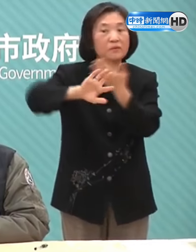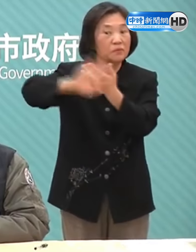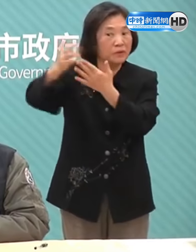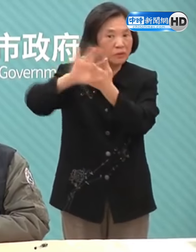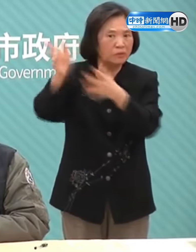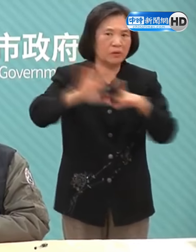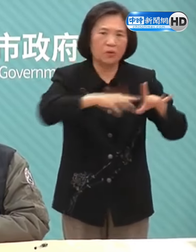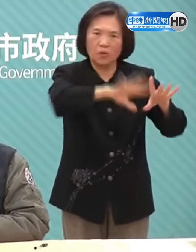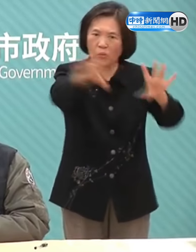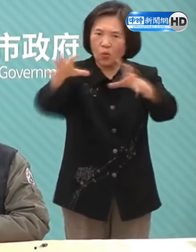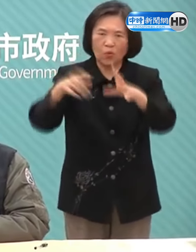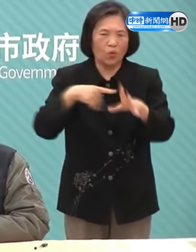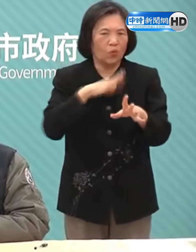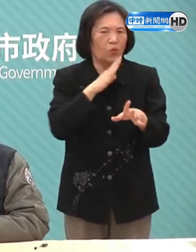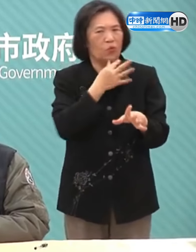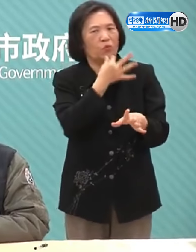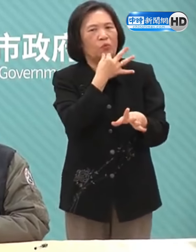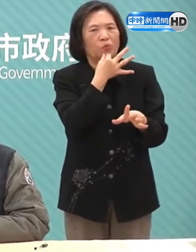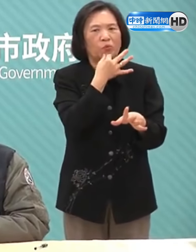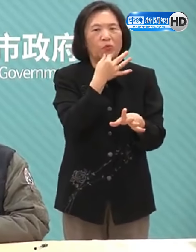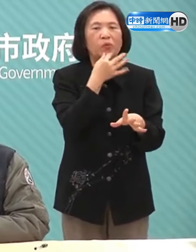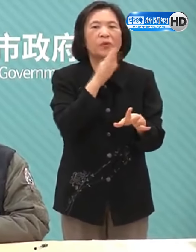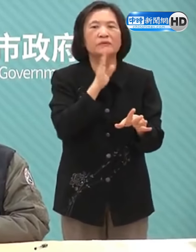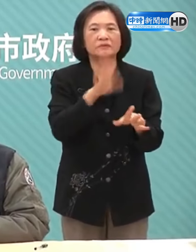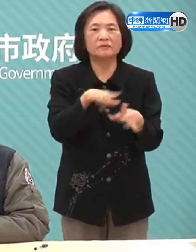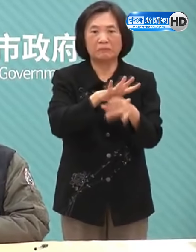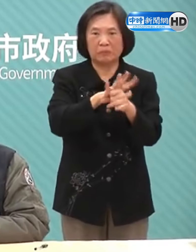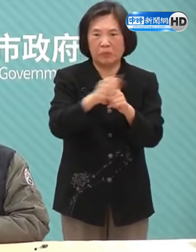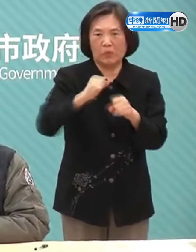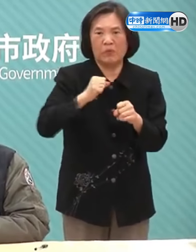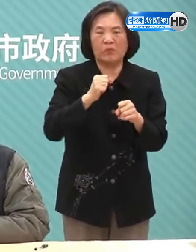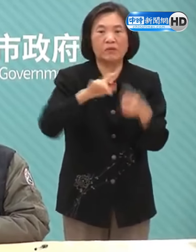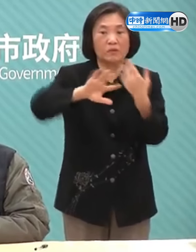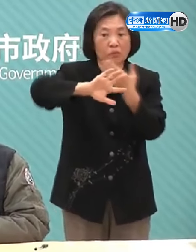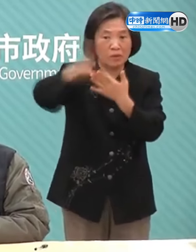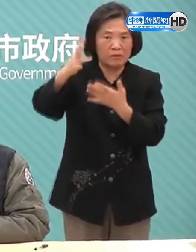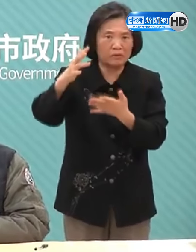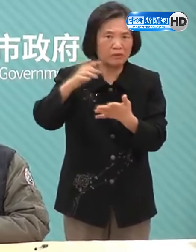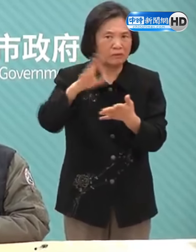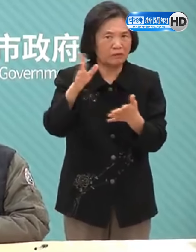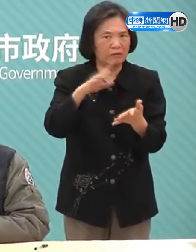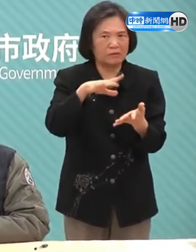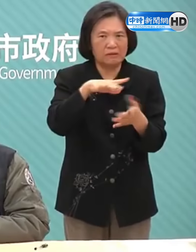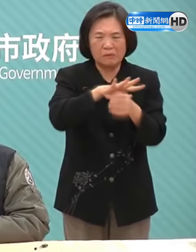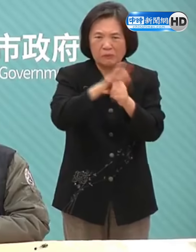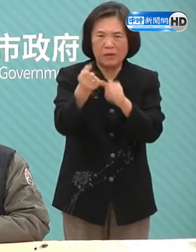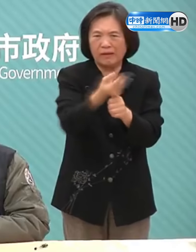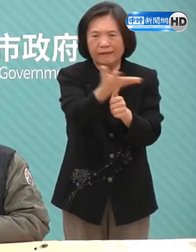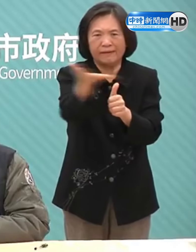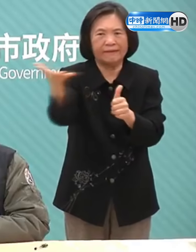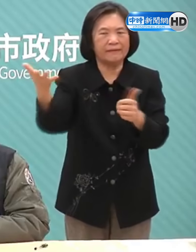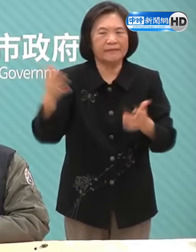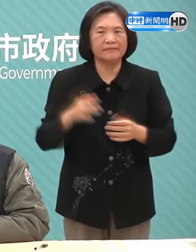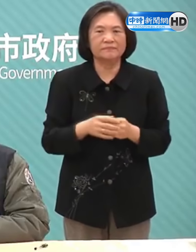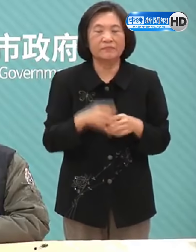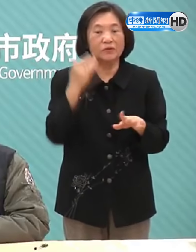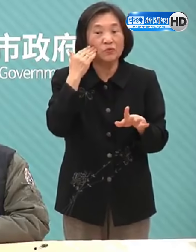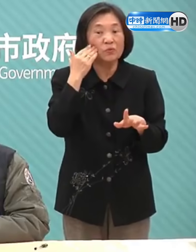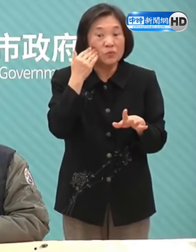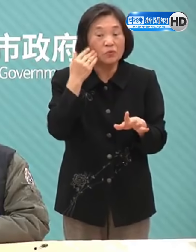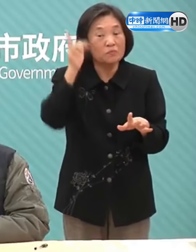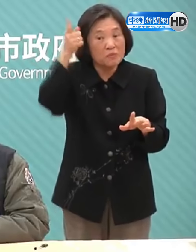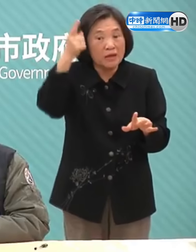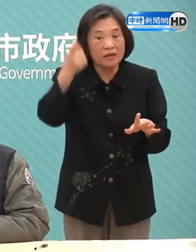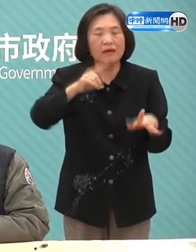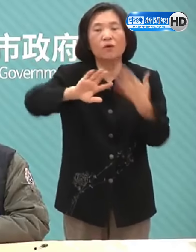情很严重，然后这个来自境外的攻击哦相当严峻。除非啦哦，我们都不跟外国往